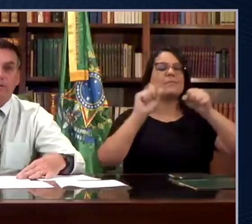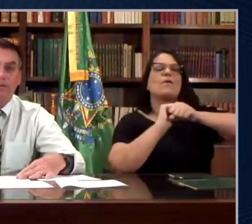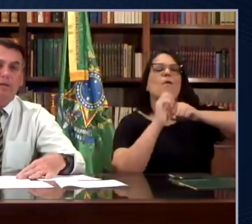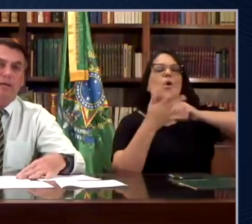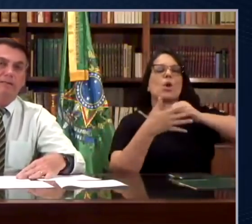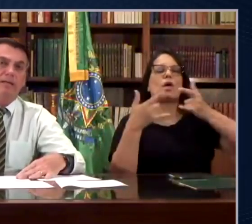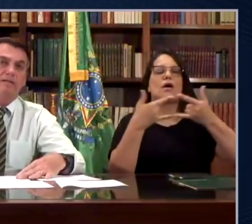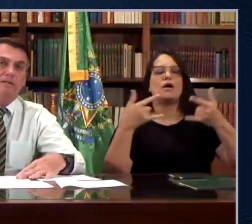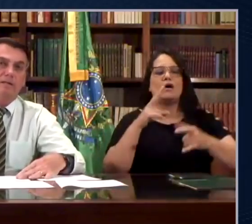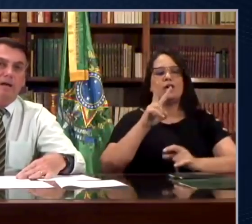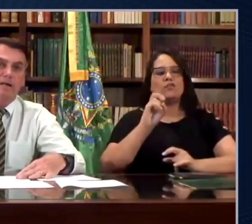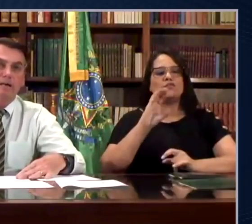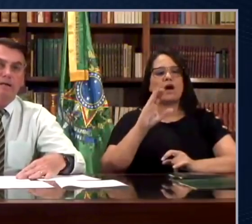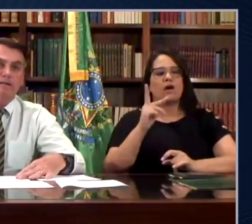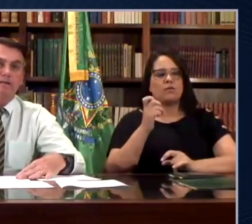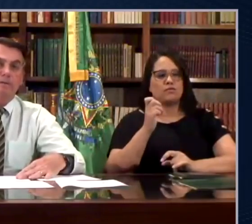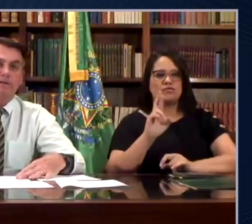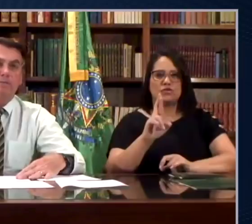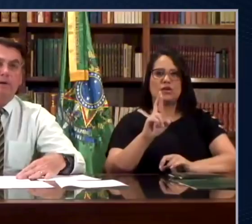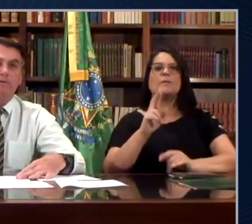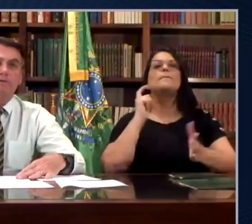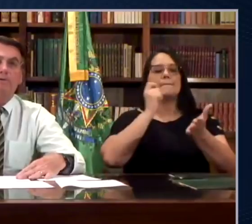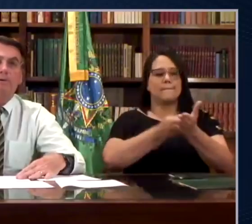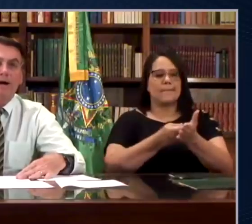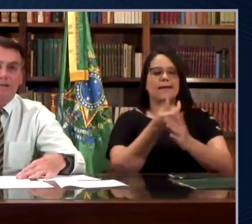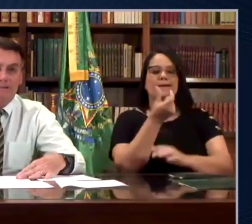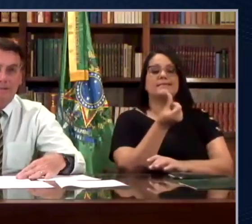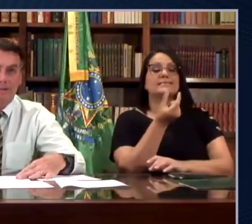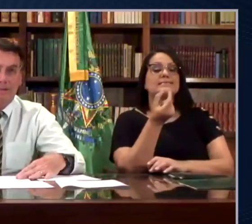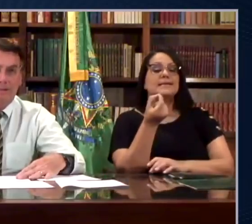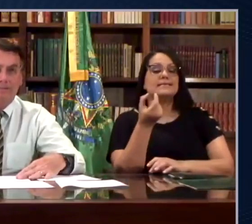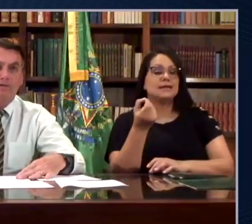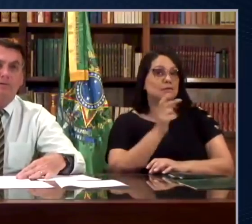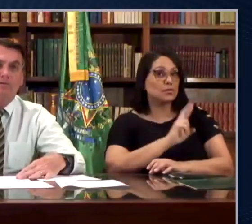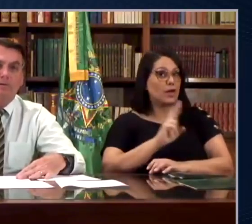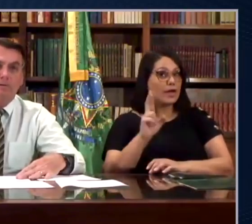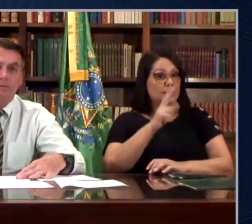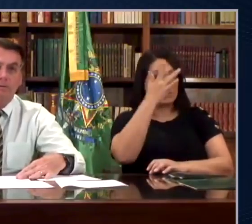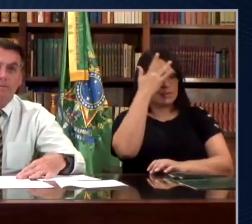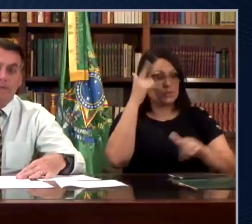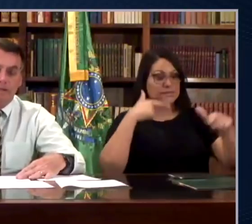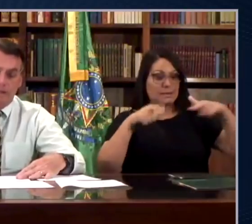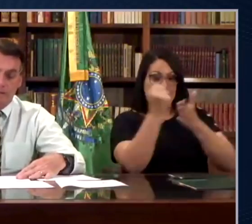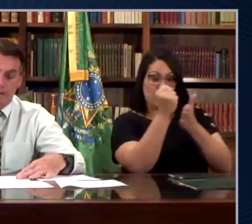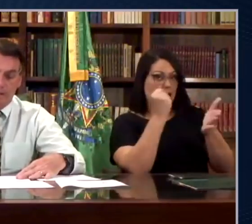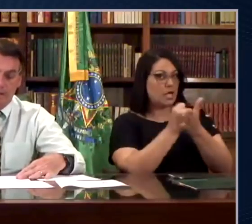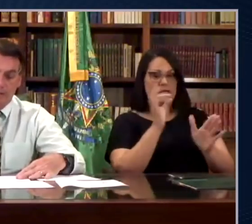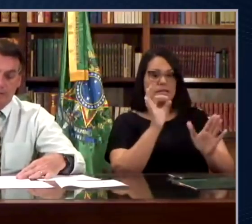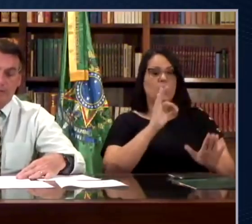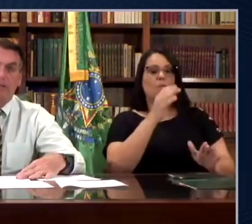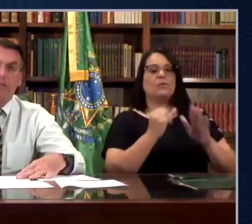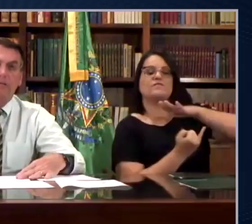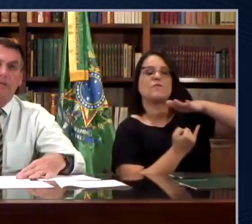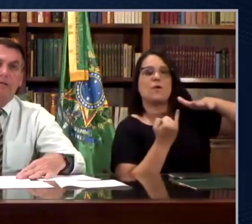Corona Voucher, R$600, em especial para os informais, para os autônomos. Então,